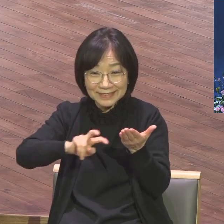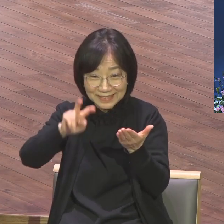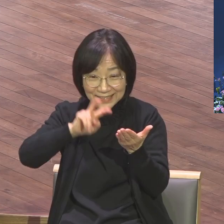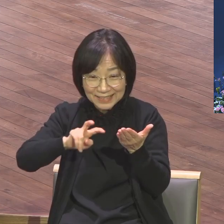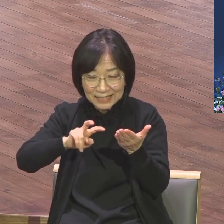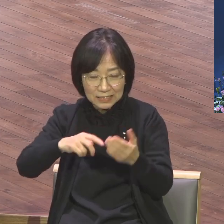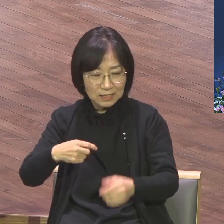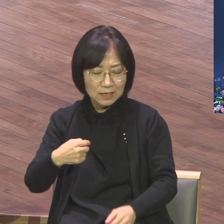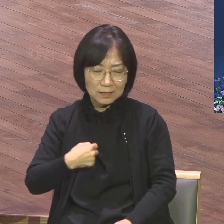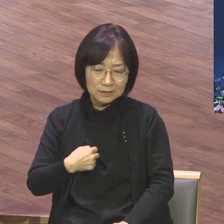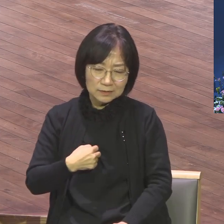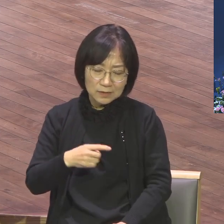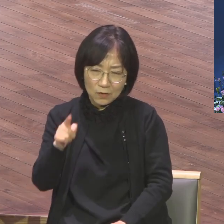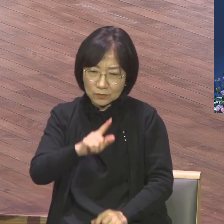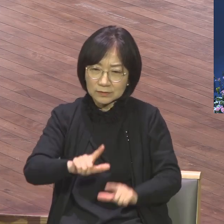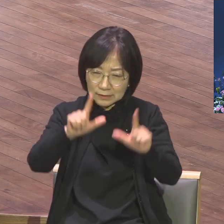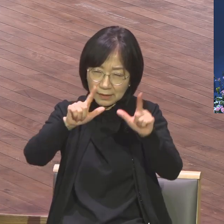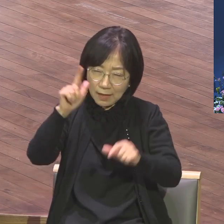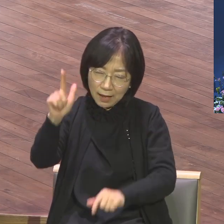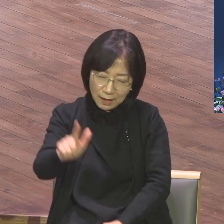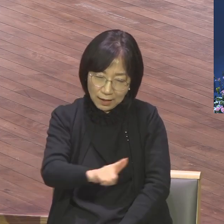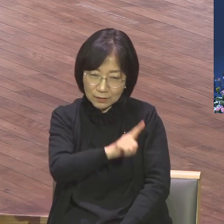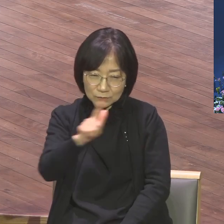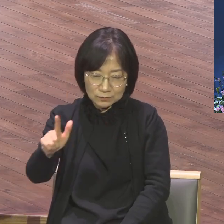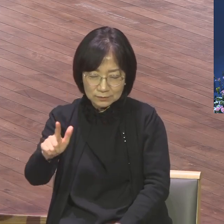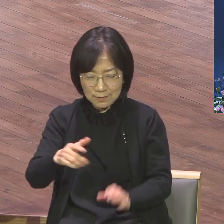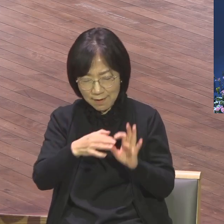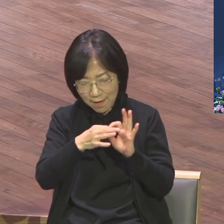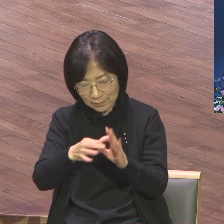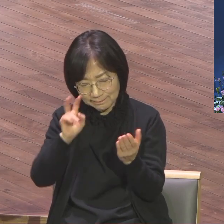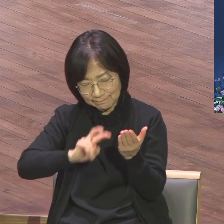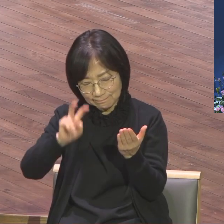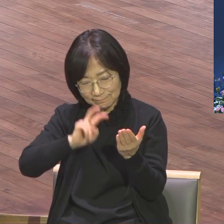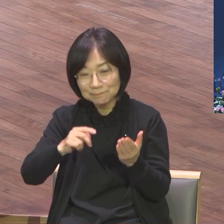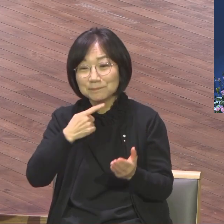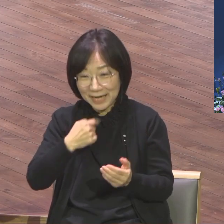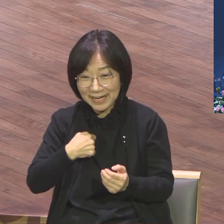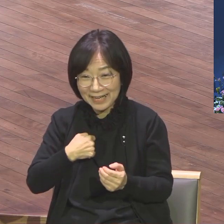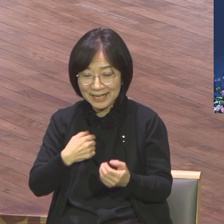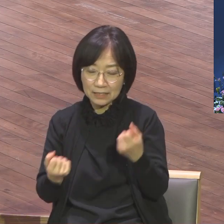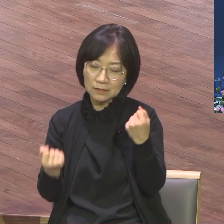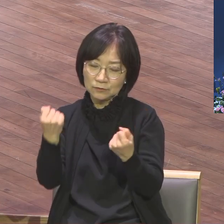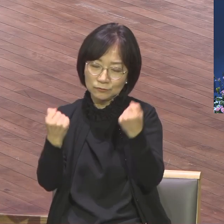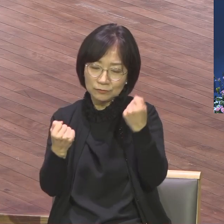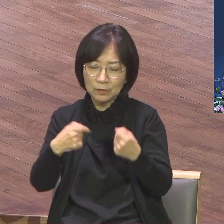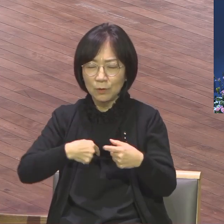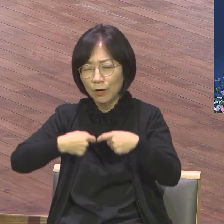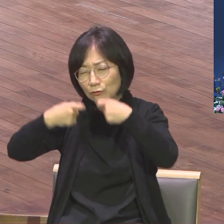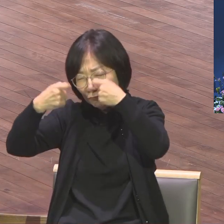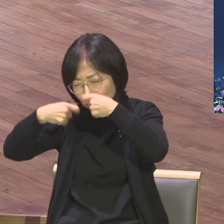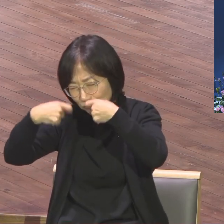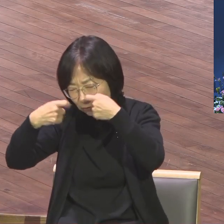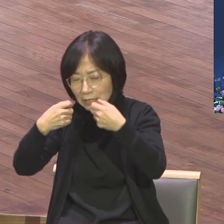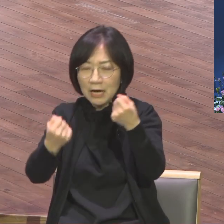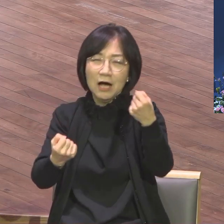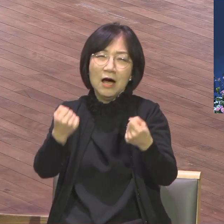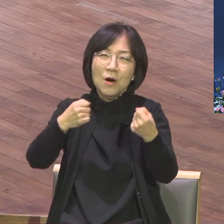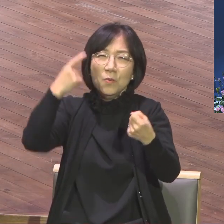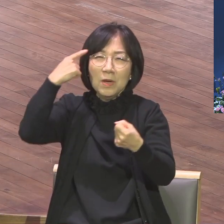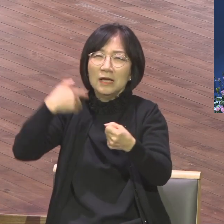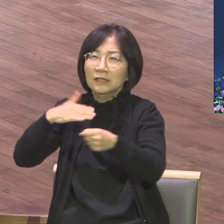번은 한 하루에 수십 번 불른 적이 있어요. 차 운전해 가면서 막 울면서 눈물이